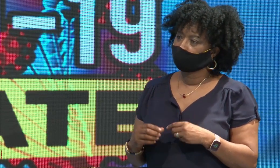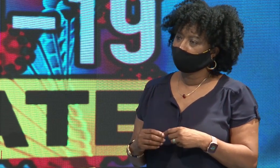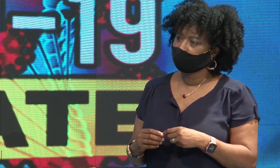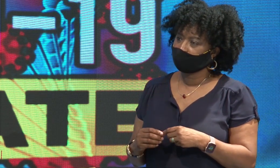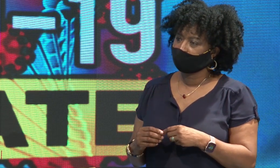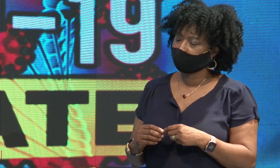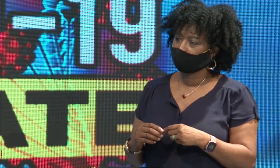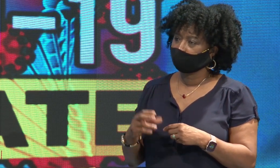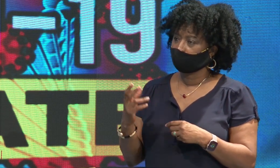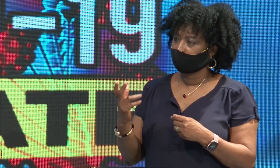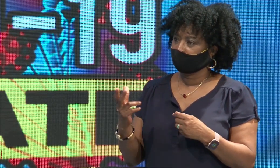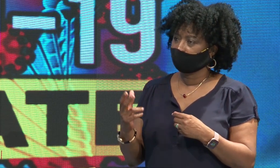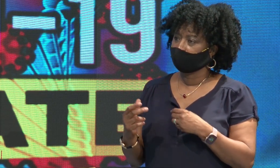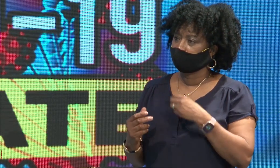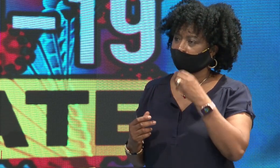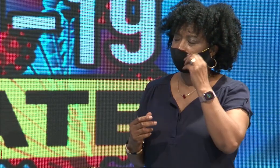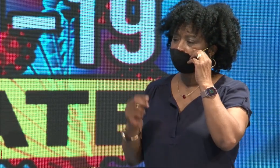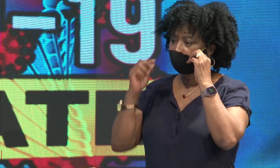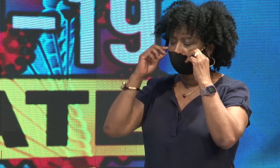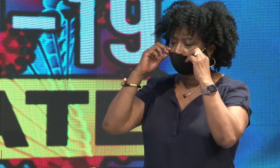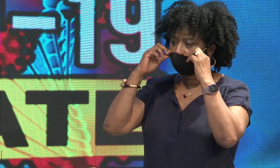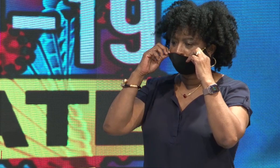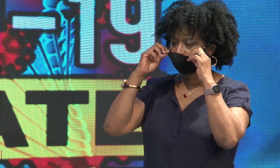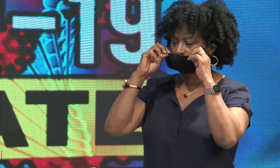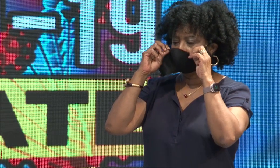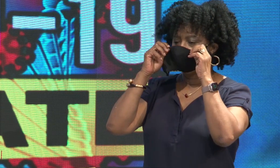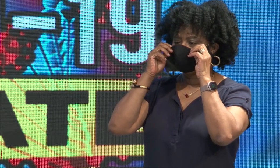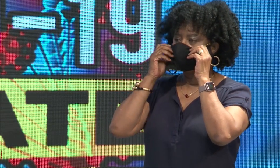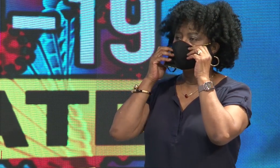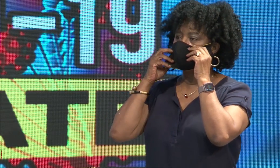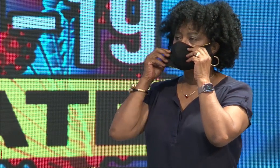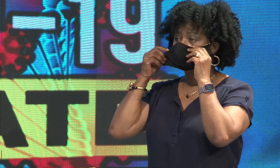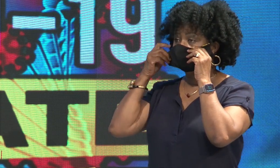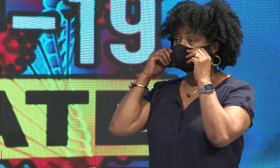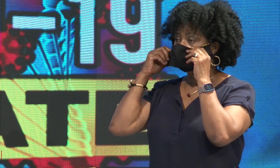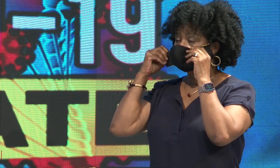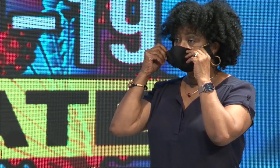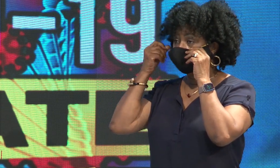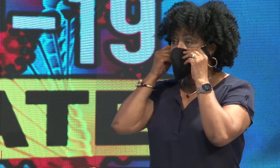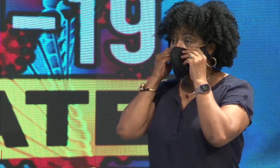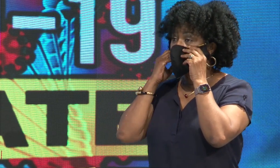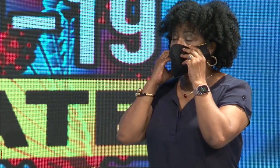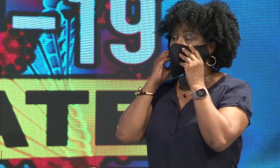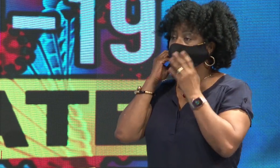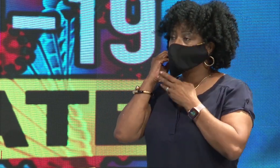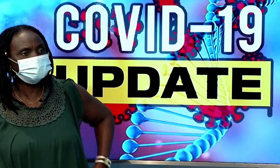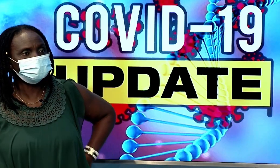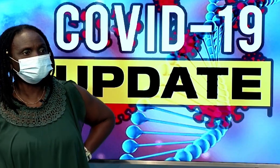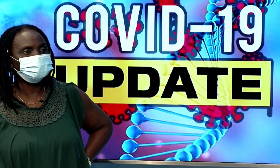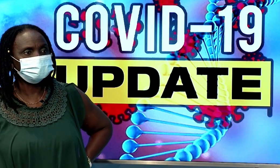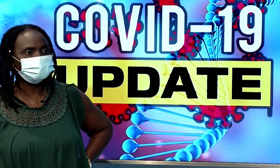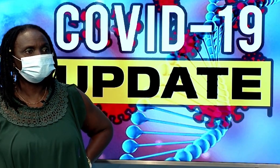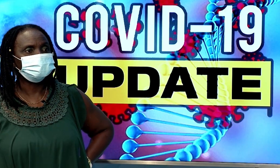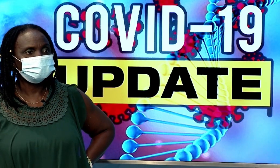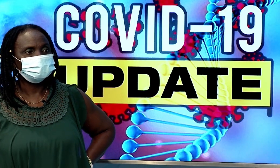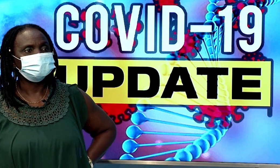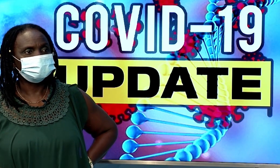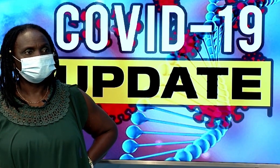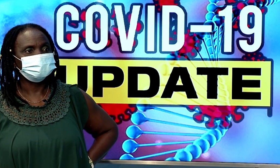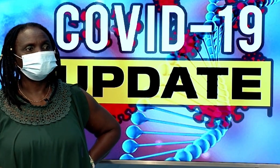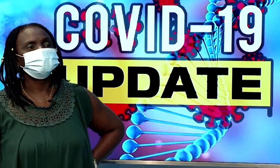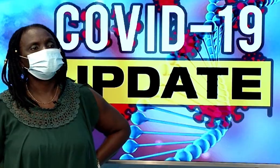maart opgezet mm-hmm. door een aantal bedrijven die hulp hebben gevraagd van andere bedrijven om mm-hmm. zo snel